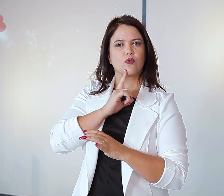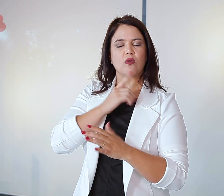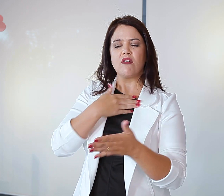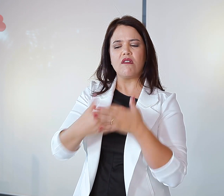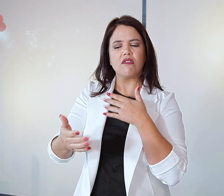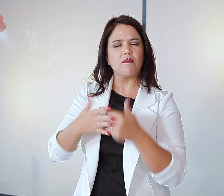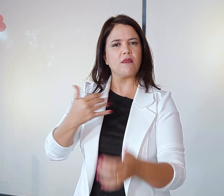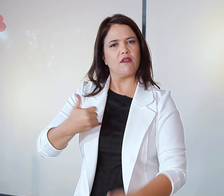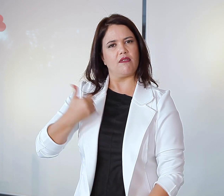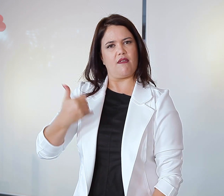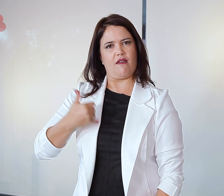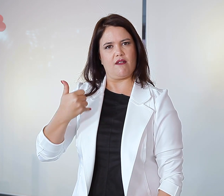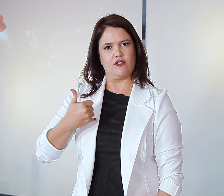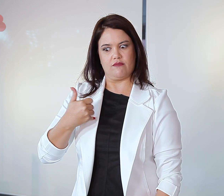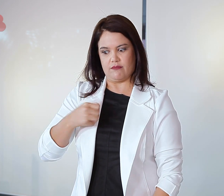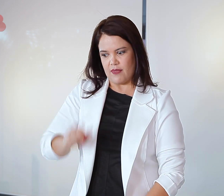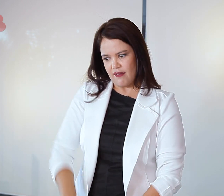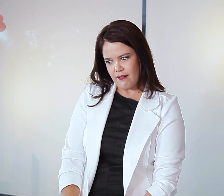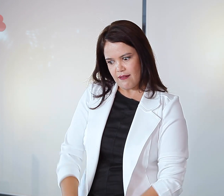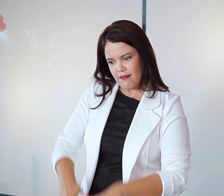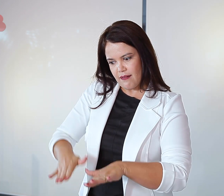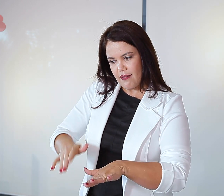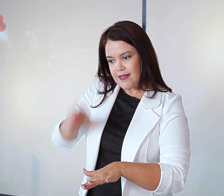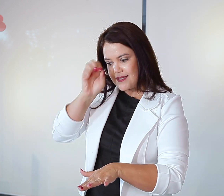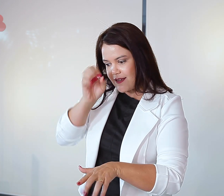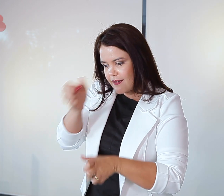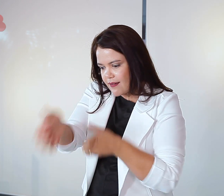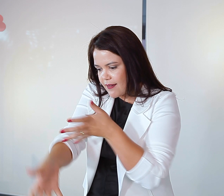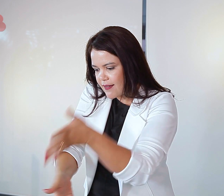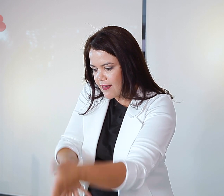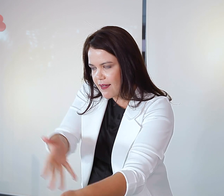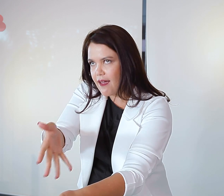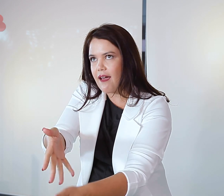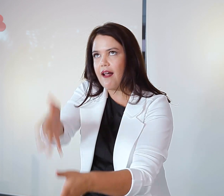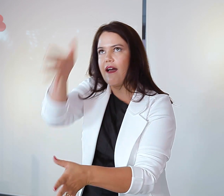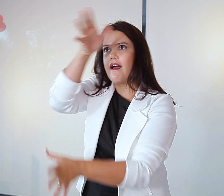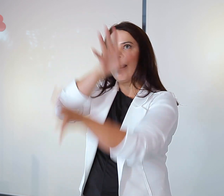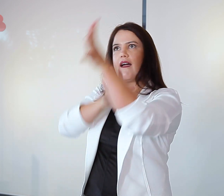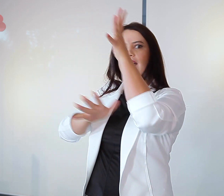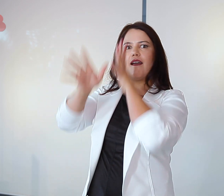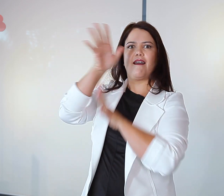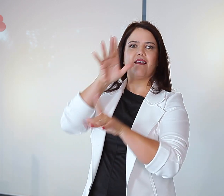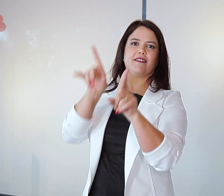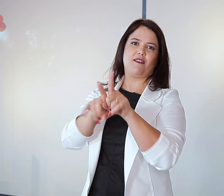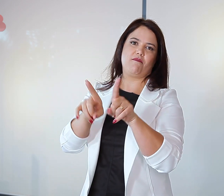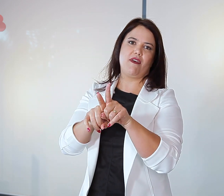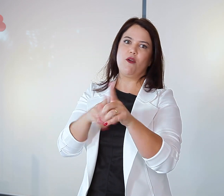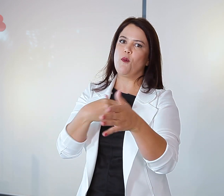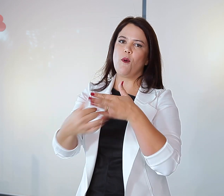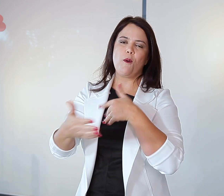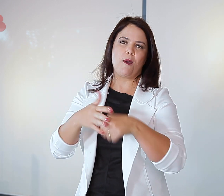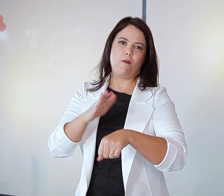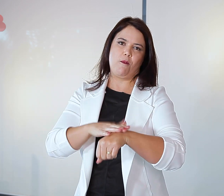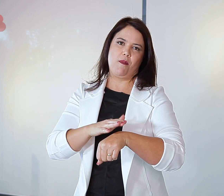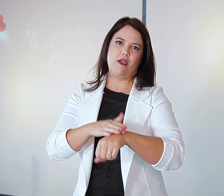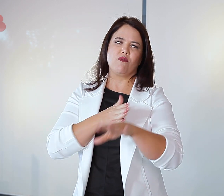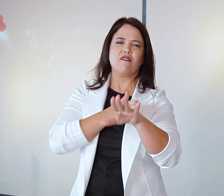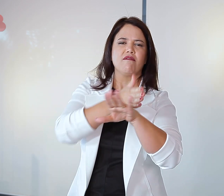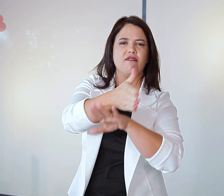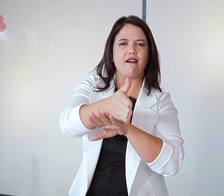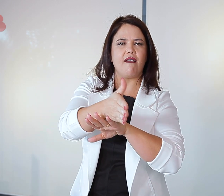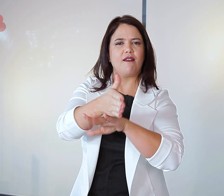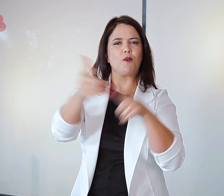profissional intérprete, independente da idade, seja criança, seja adulto, em qualquer momento é necessário.